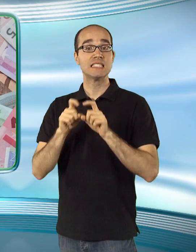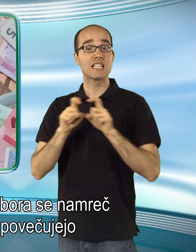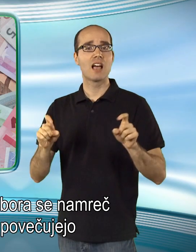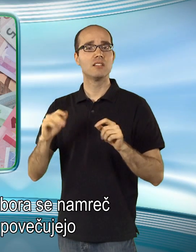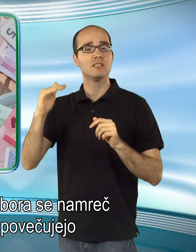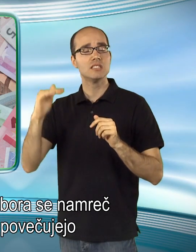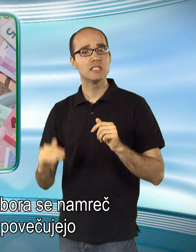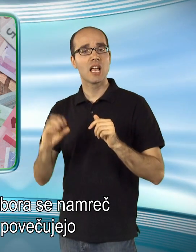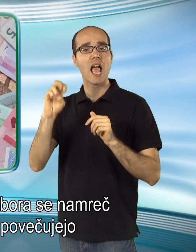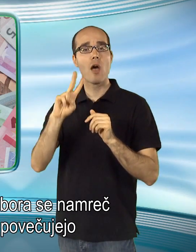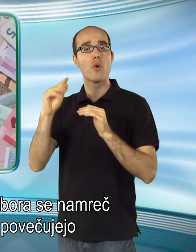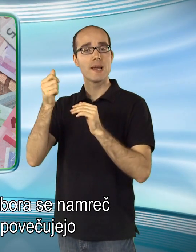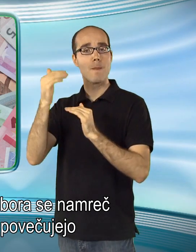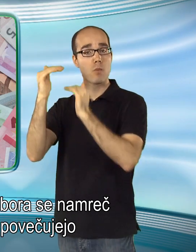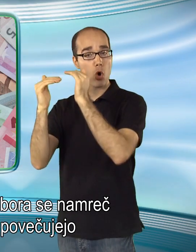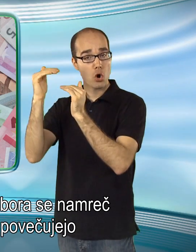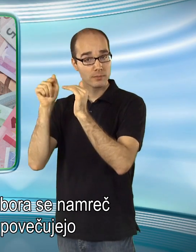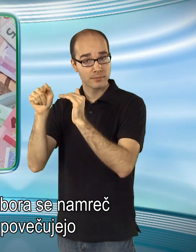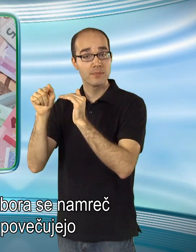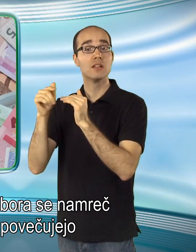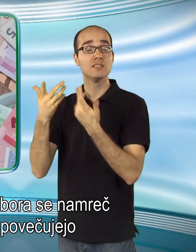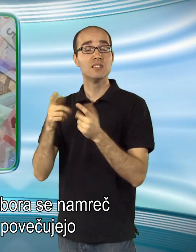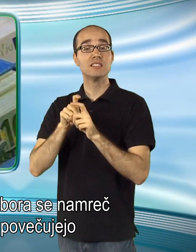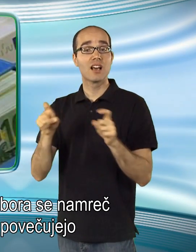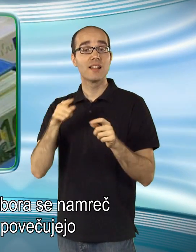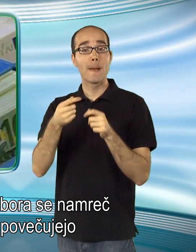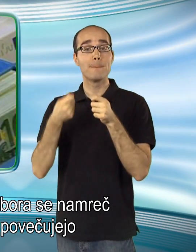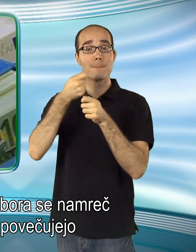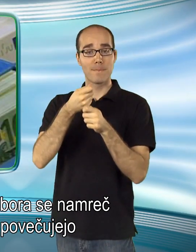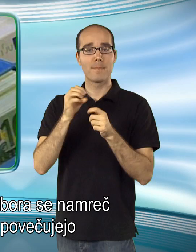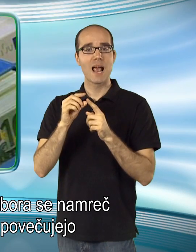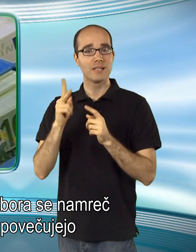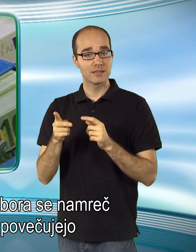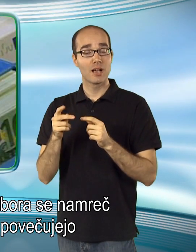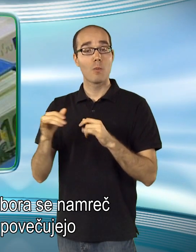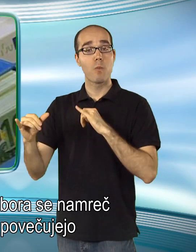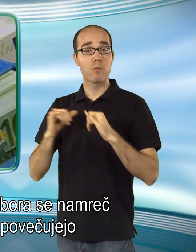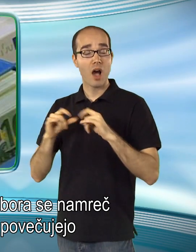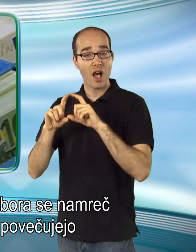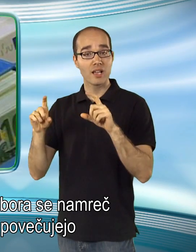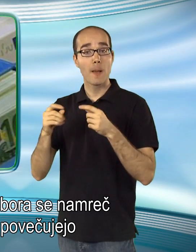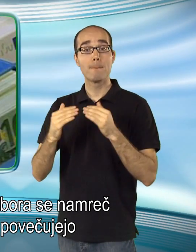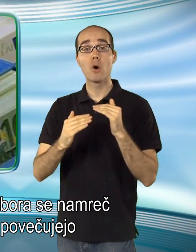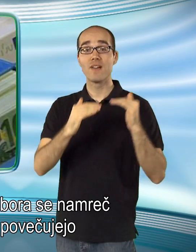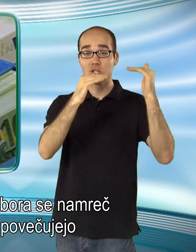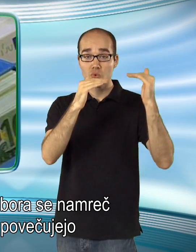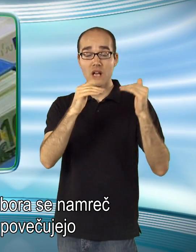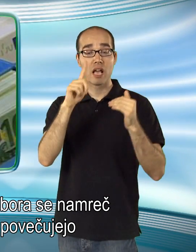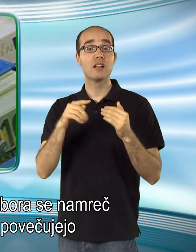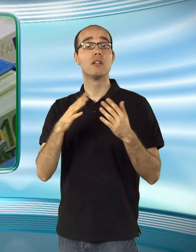Zaradi nizkega Euribora se namreč bančni pribitki povečujejo in je razmeroma težko dobiti pribitek, ki je